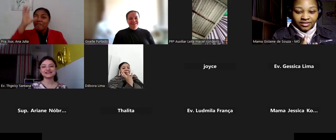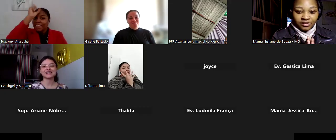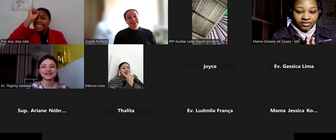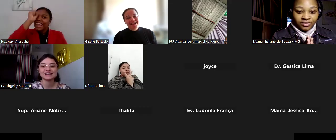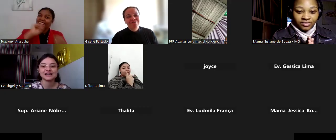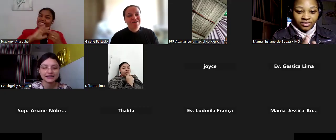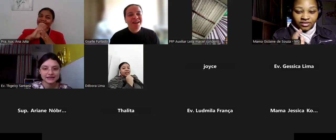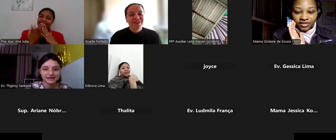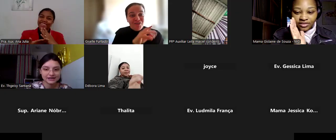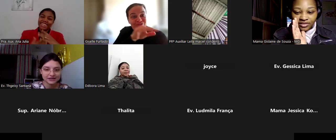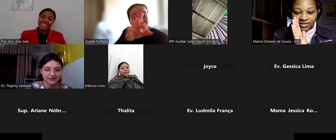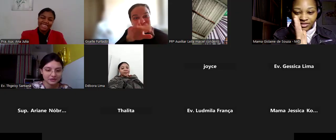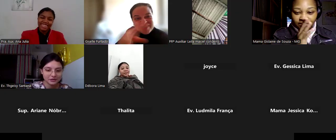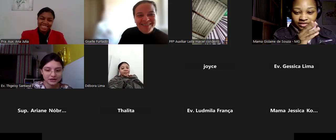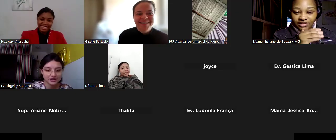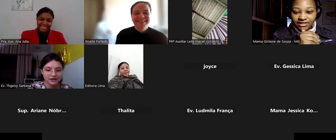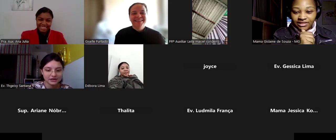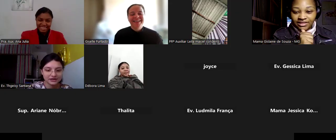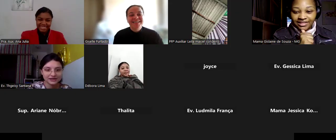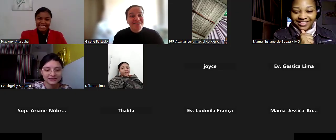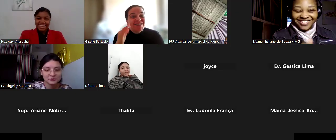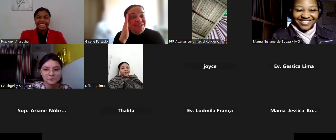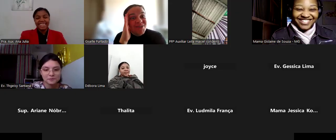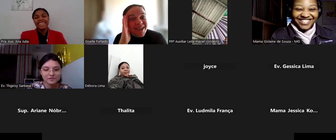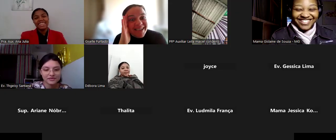Porque daí ele vai falar, aí você vai fazer oi,